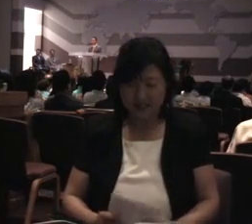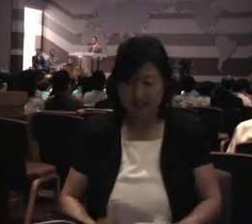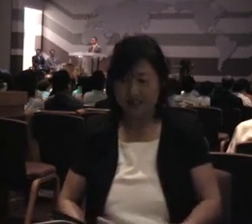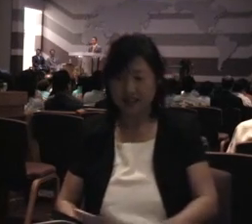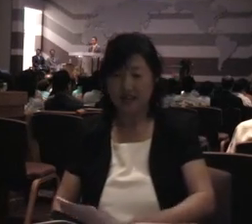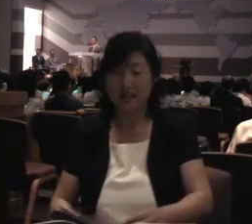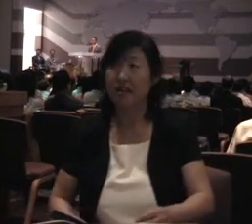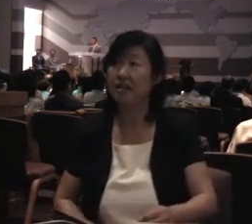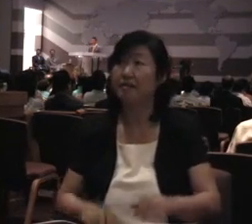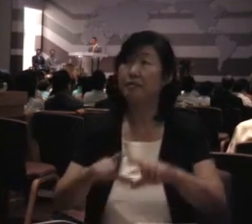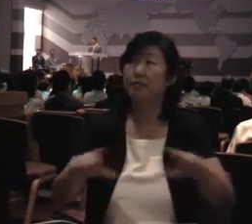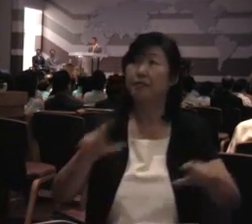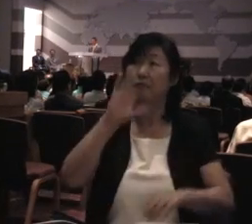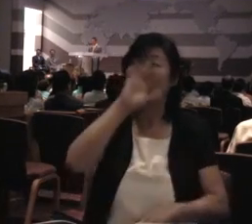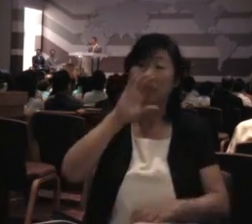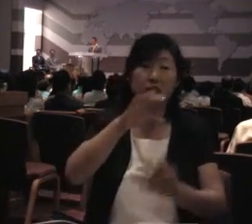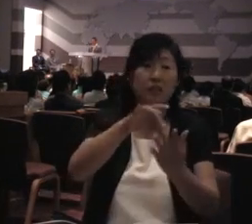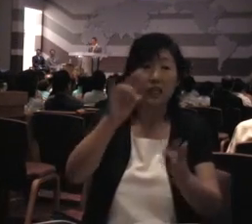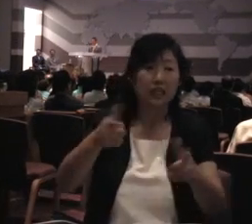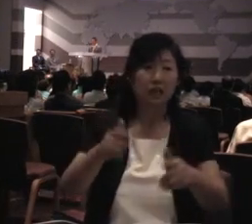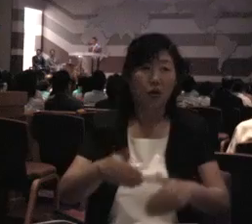평신도 훈련은 선택이 아니라 필수입니다.